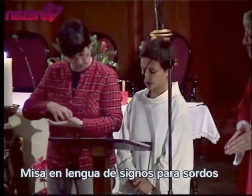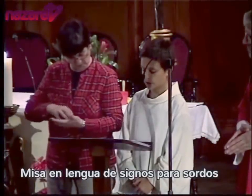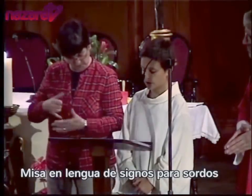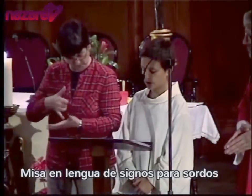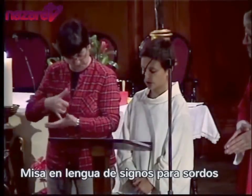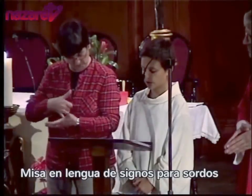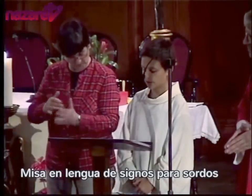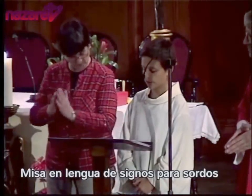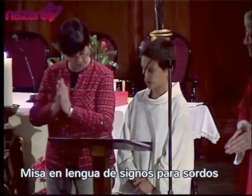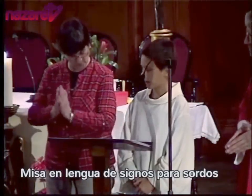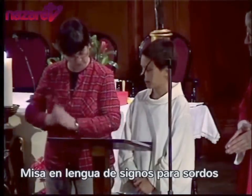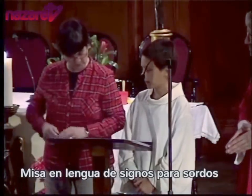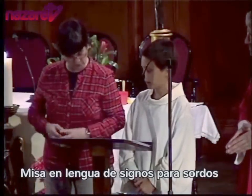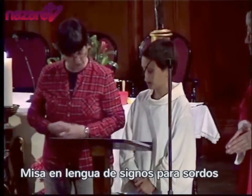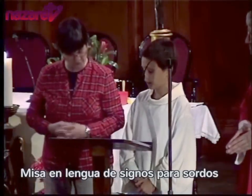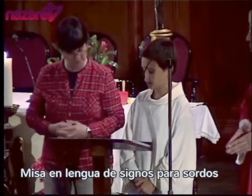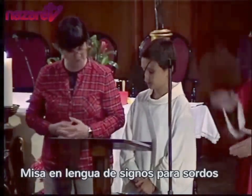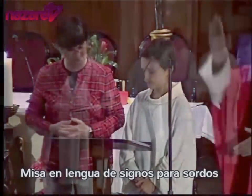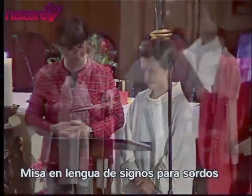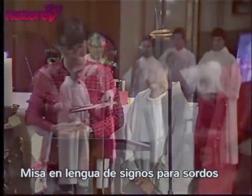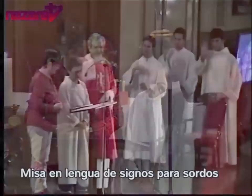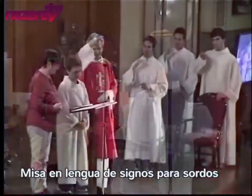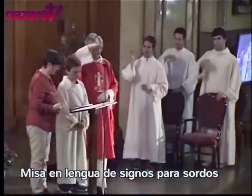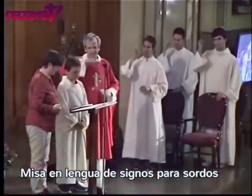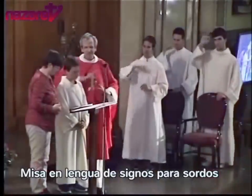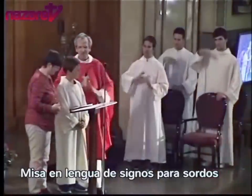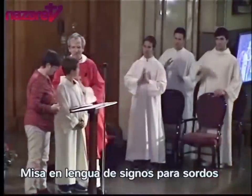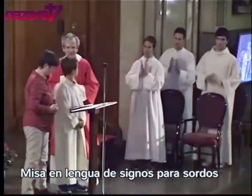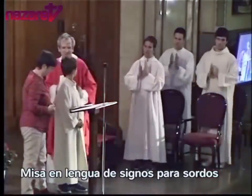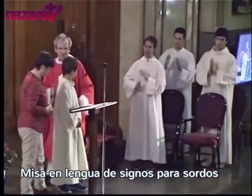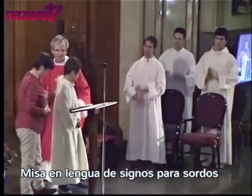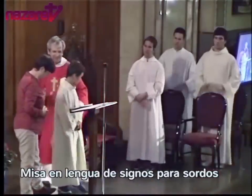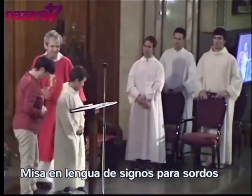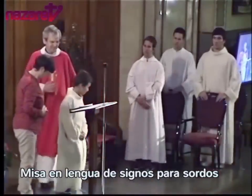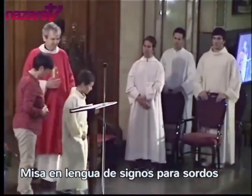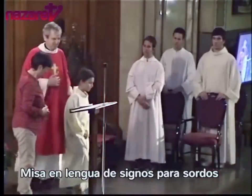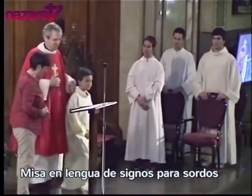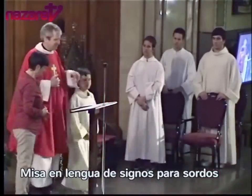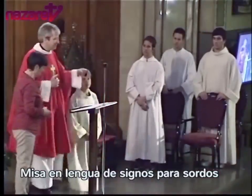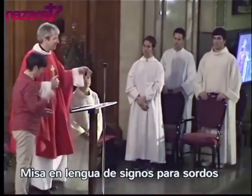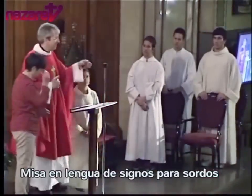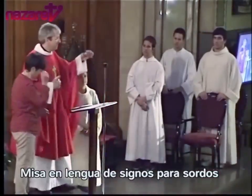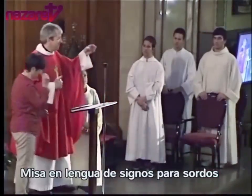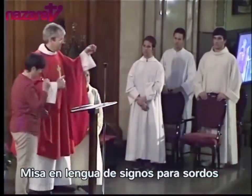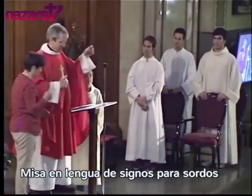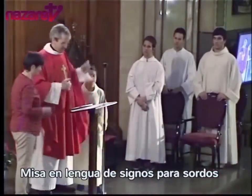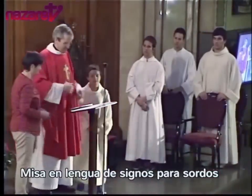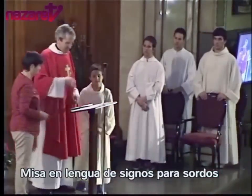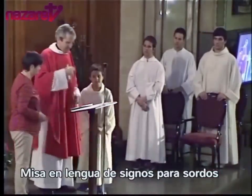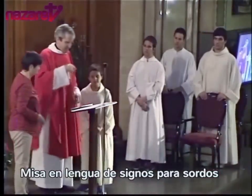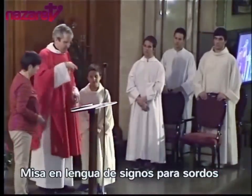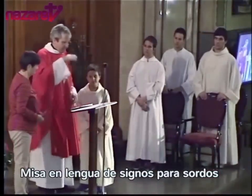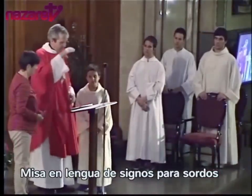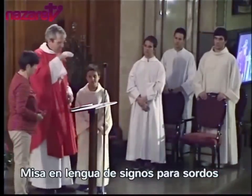en las dudas y en las debilidades. Oremos. Ven, Espíritu Santo.